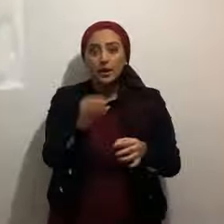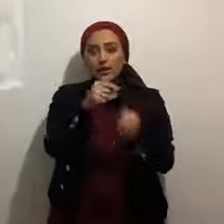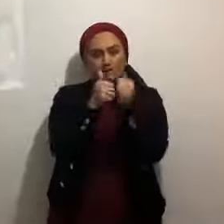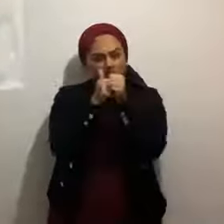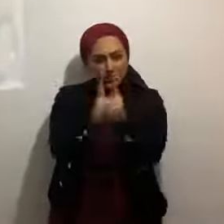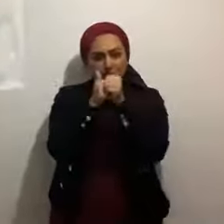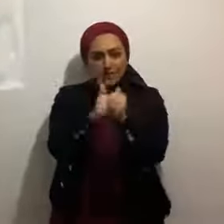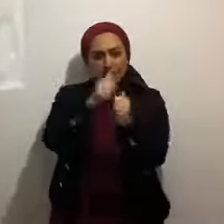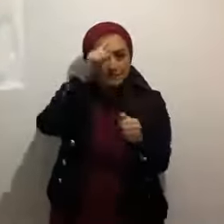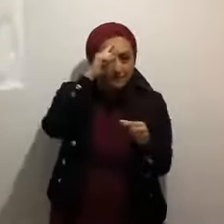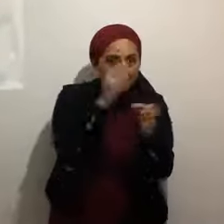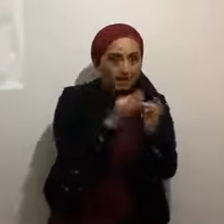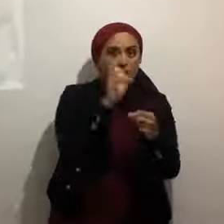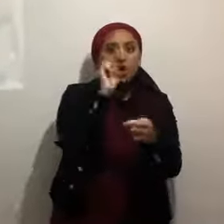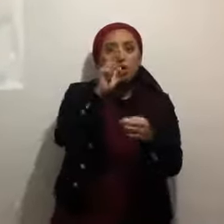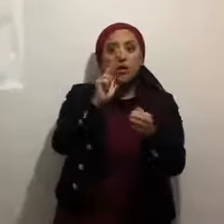en la fe o si permites que un filisteo